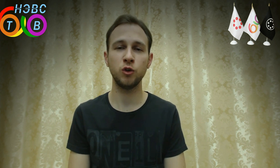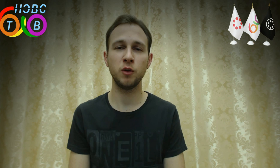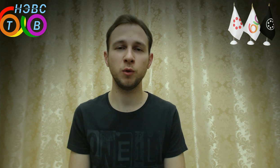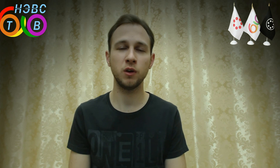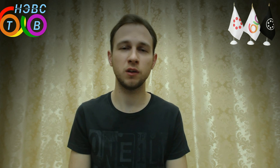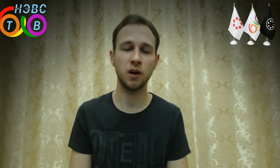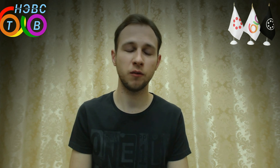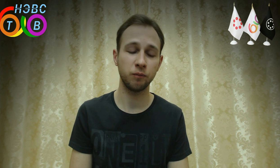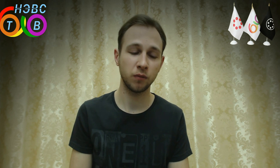чужой ребенок на